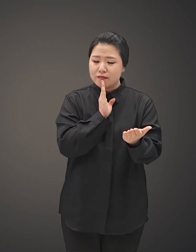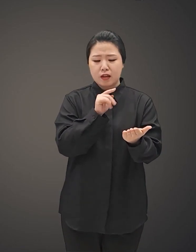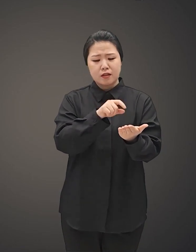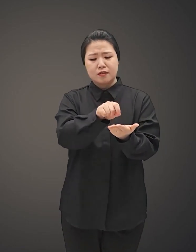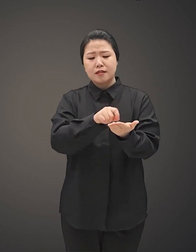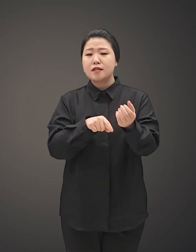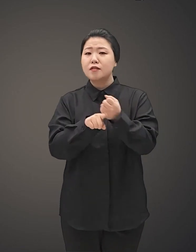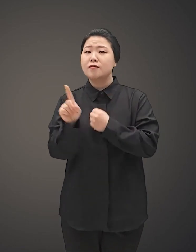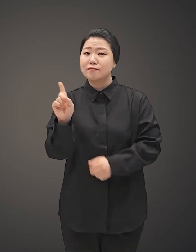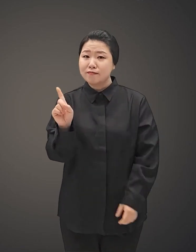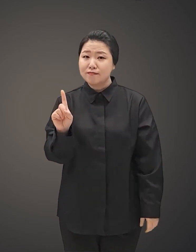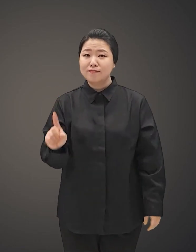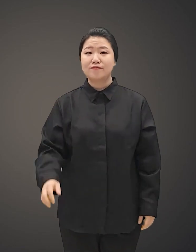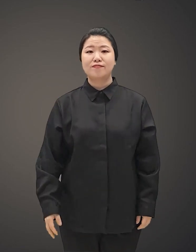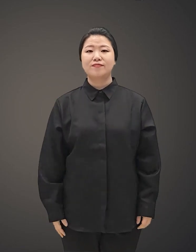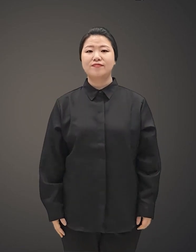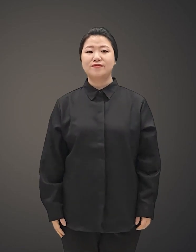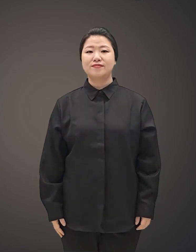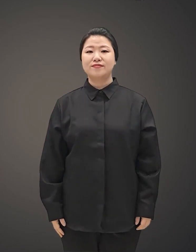된 계기가 있으신가요?